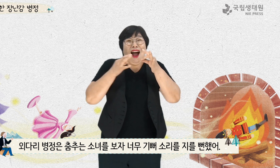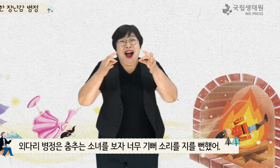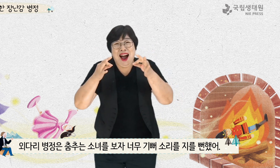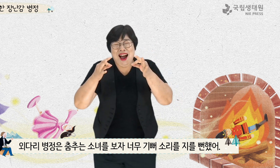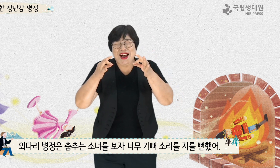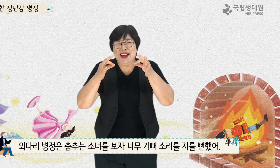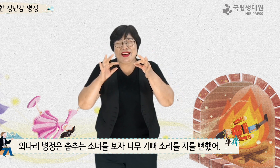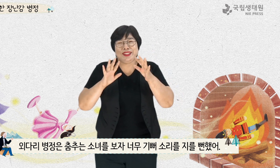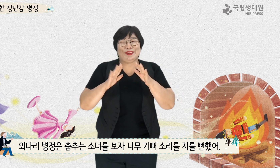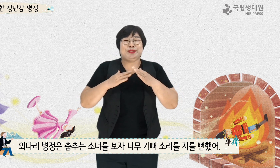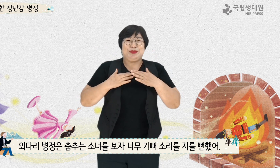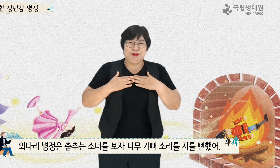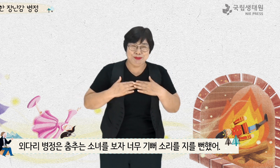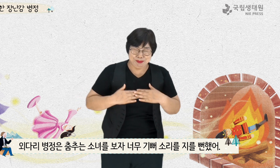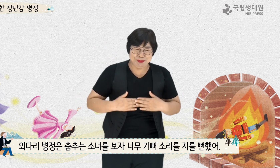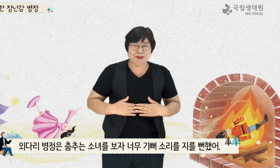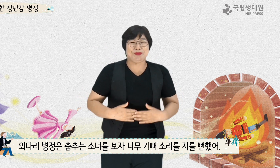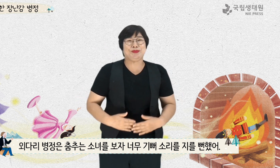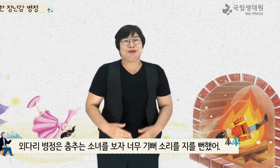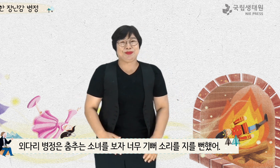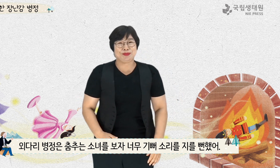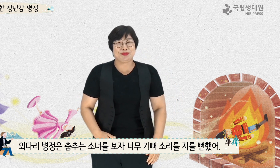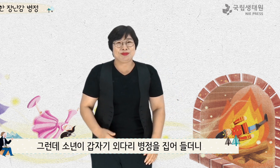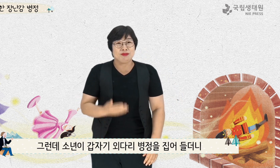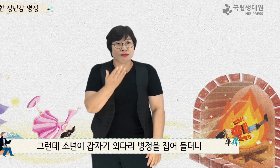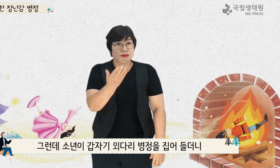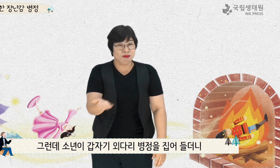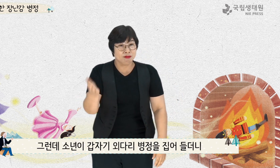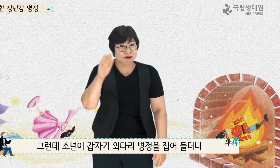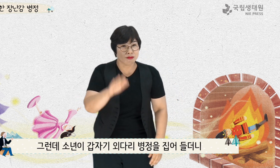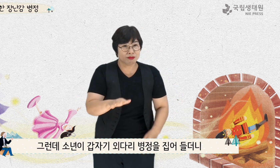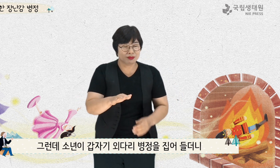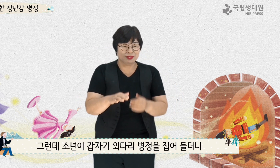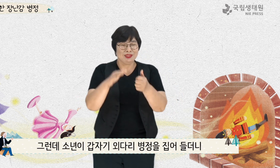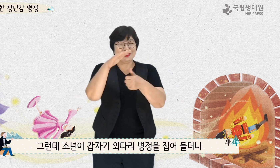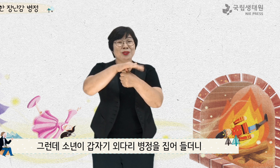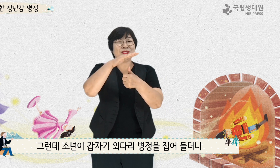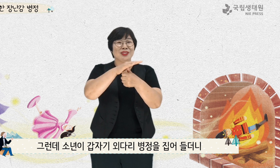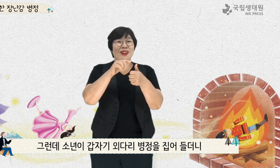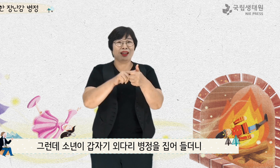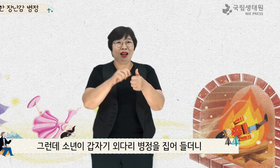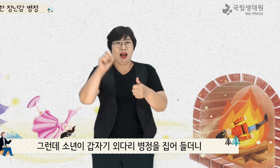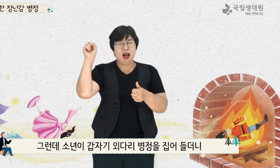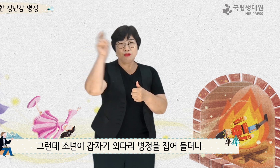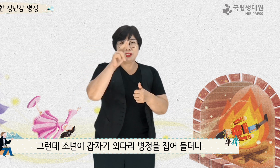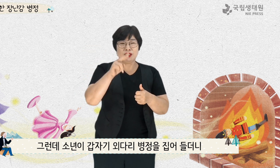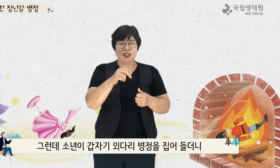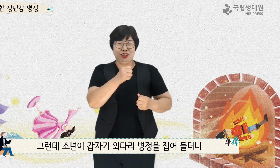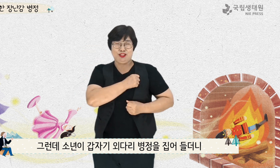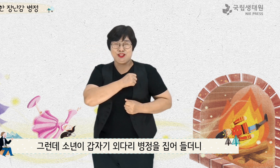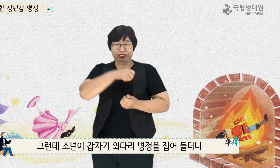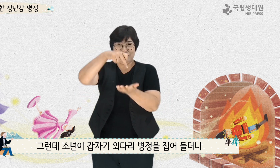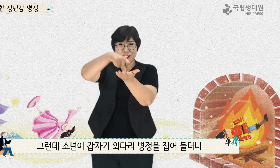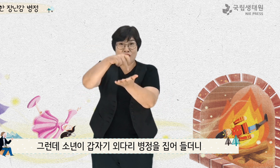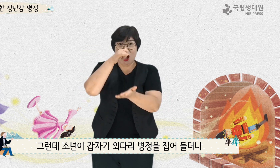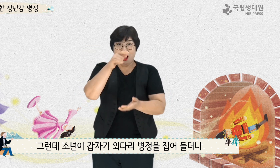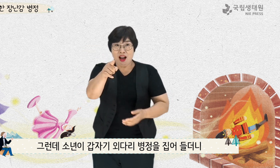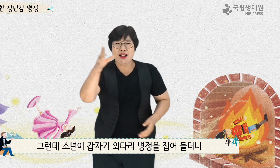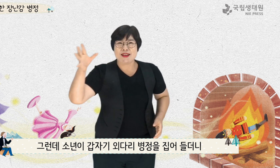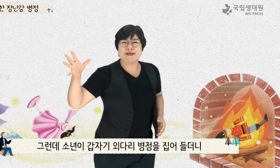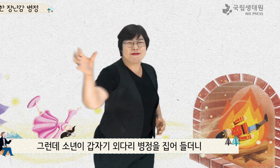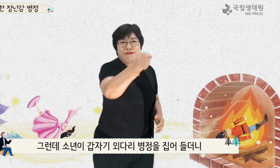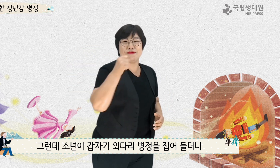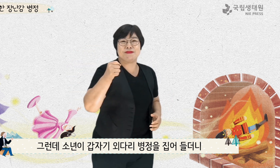보자 너무 기뻐 소리를 지를 뻔했어. 그런데 소년이 갑자기 외다리